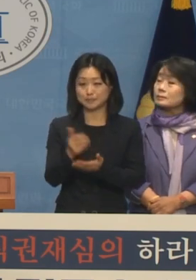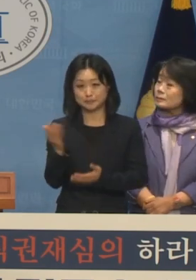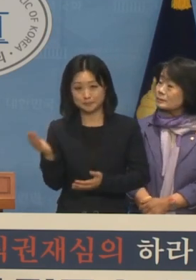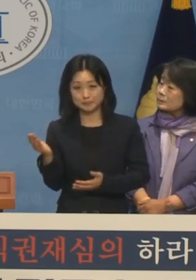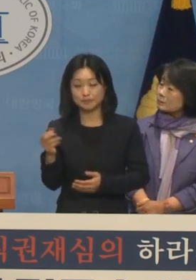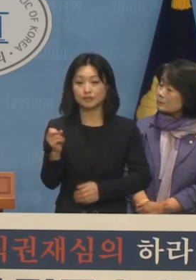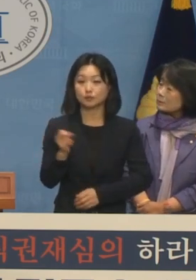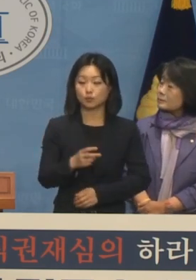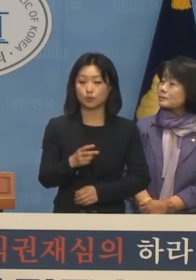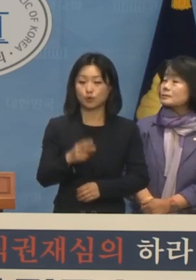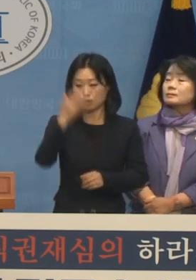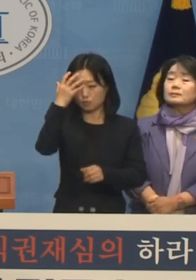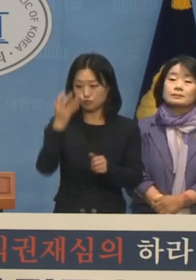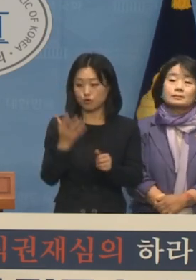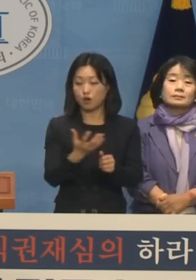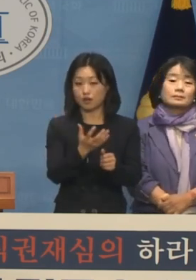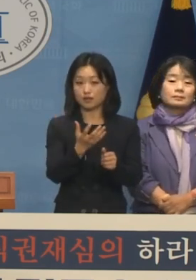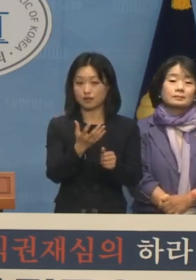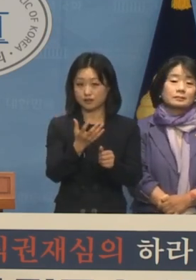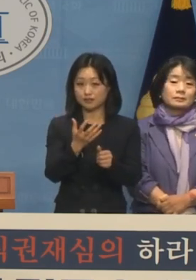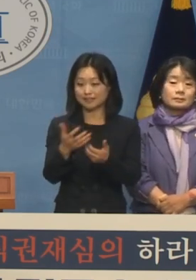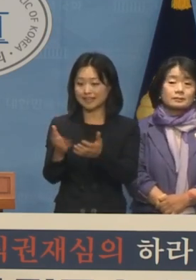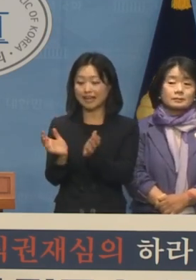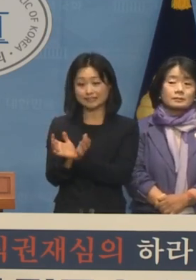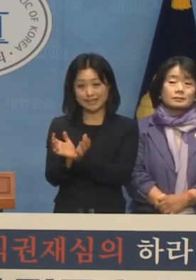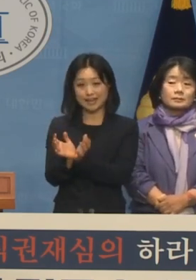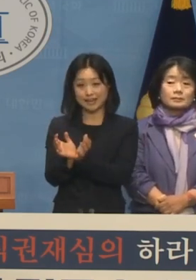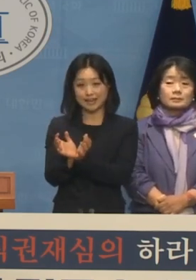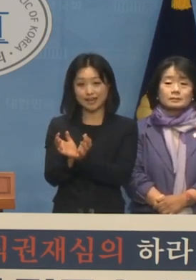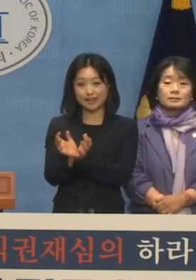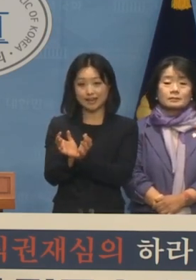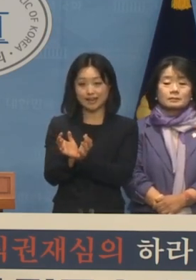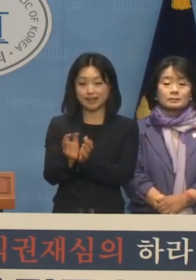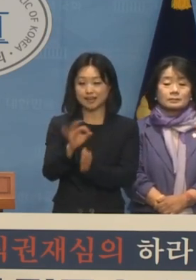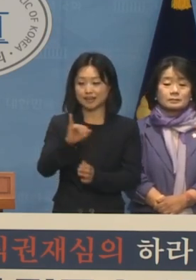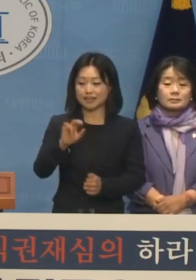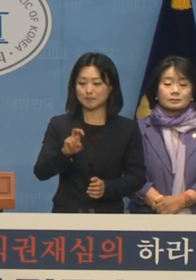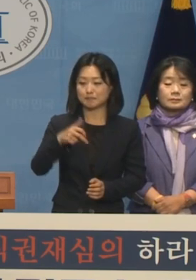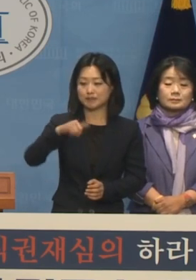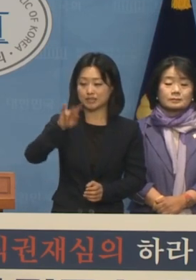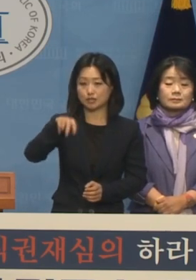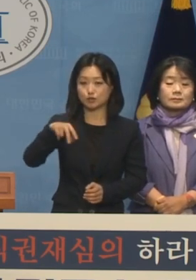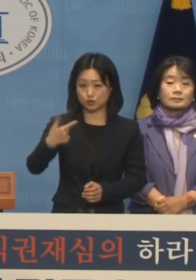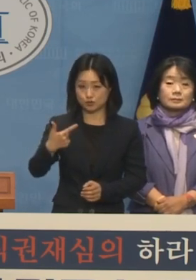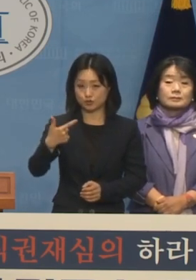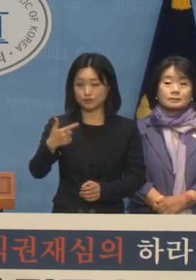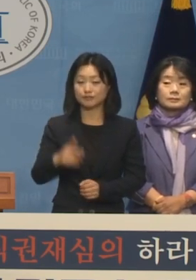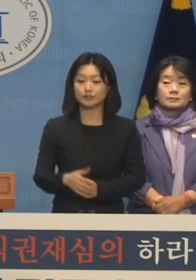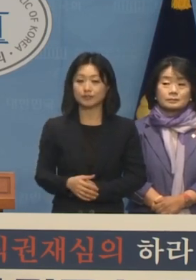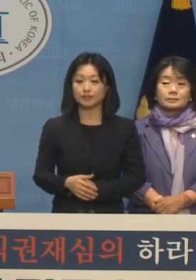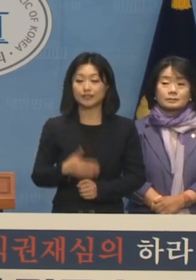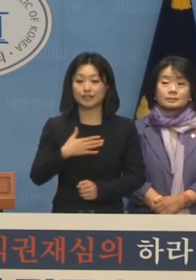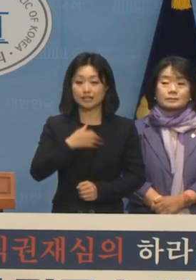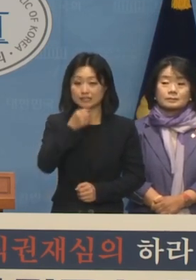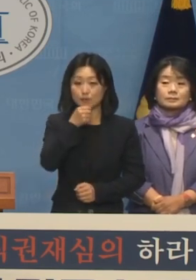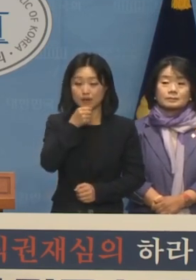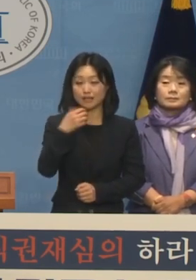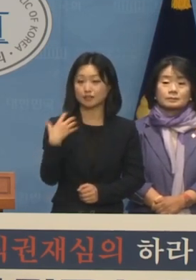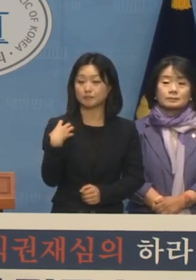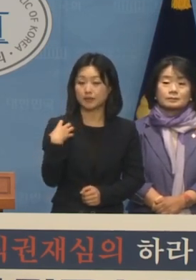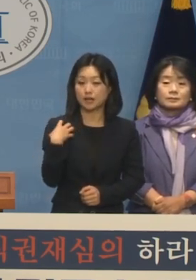그 김동수님을 후원하는 피해자 단체에 함께하고 있는 임기윤님 함께하셨습니다. 그리고 저는 사회를